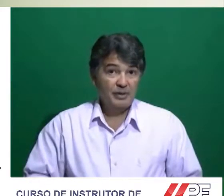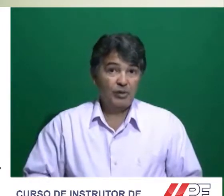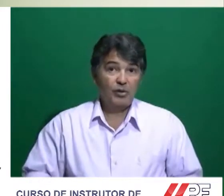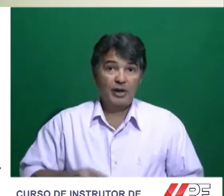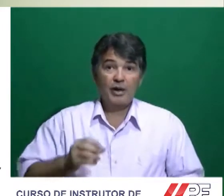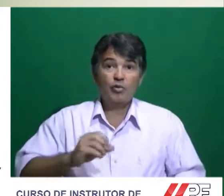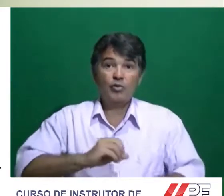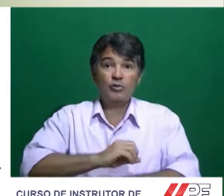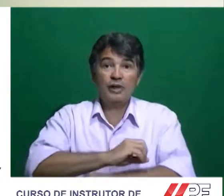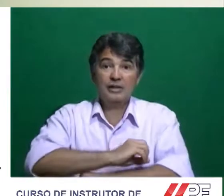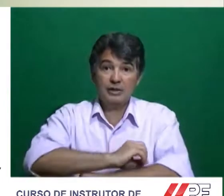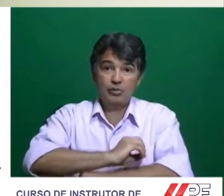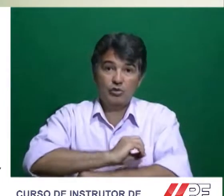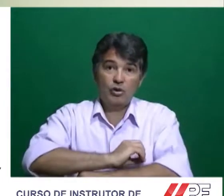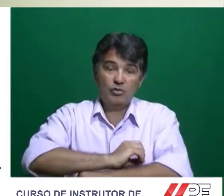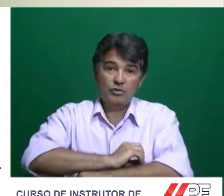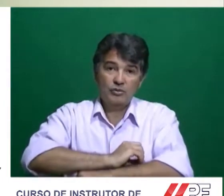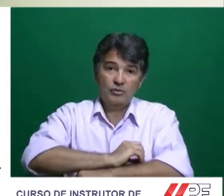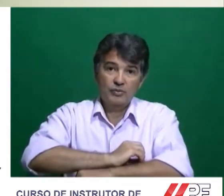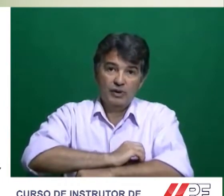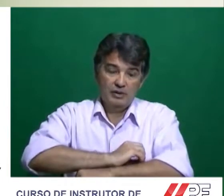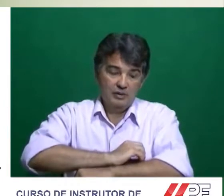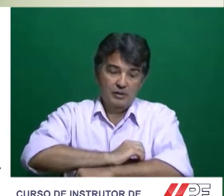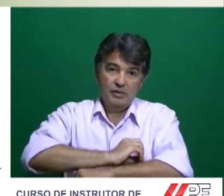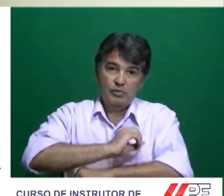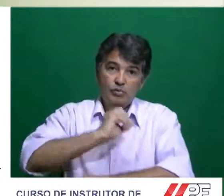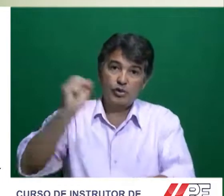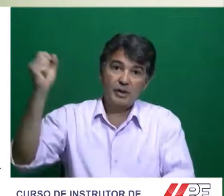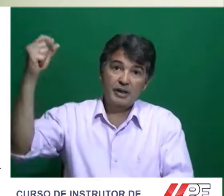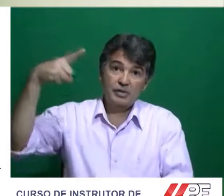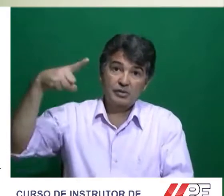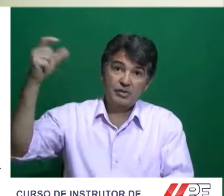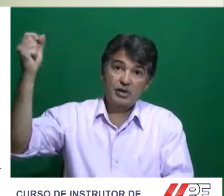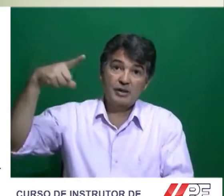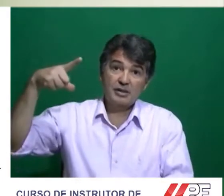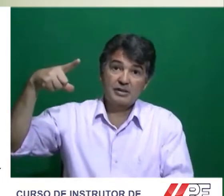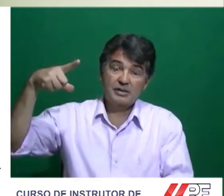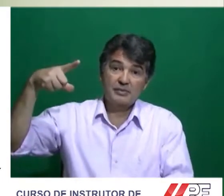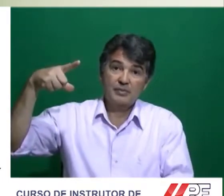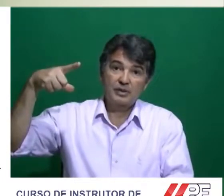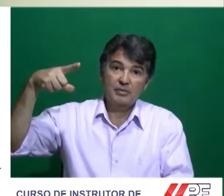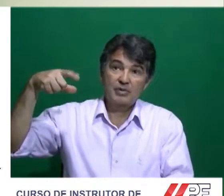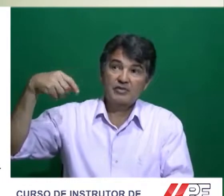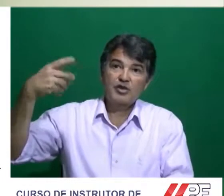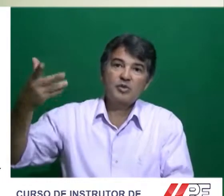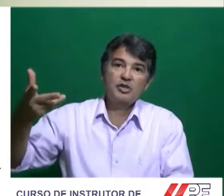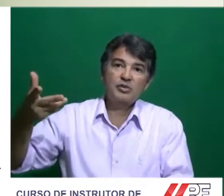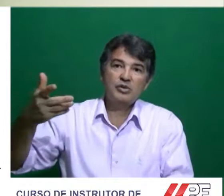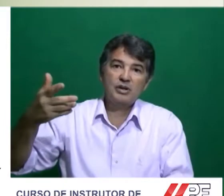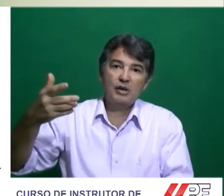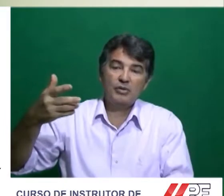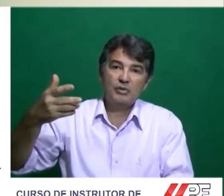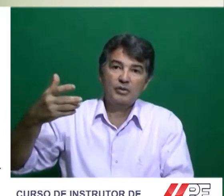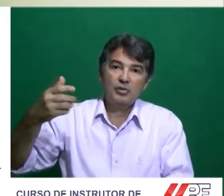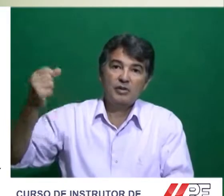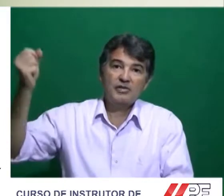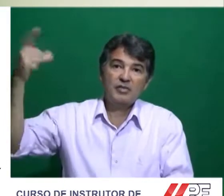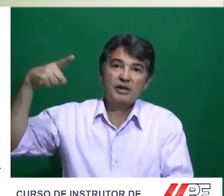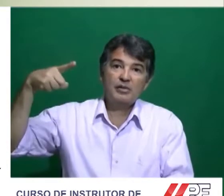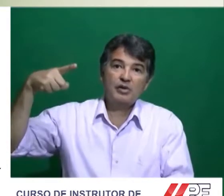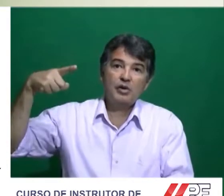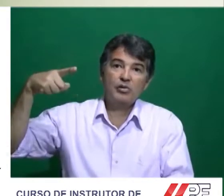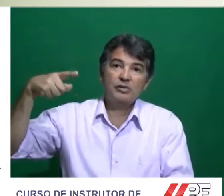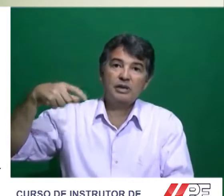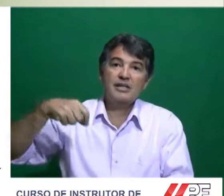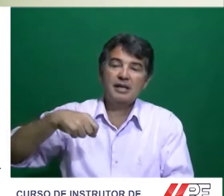não dá, por exemplo, para colocar o nascer do sol. O sol é este. O sinal é este. Aí você vai substituir o sinal. Como